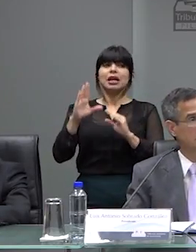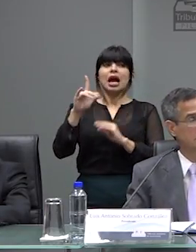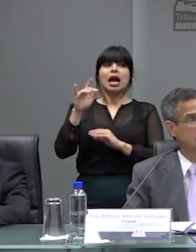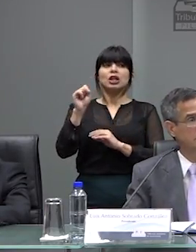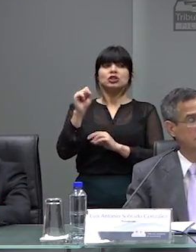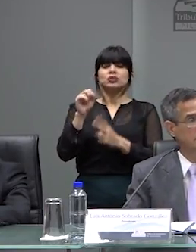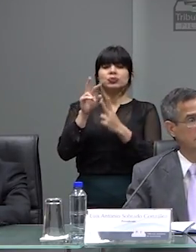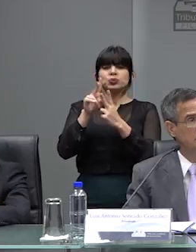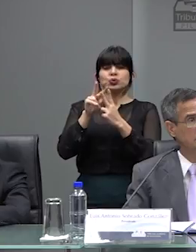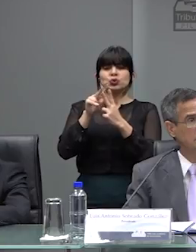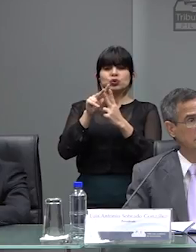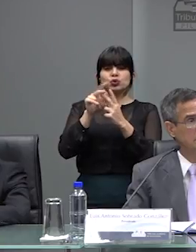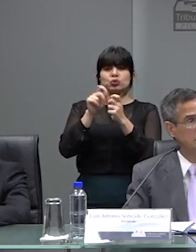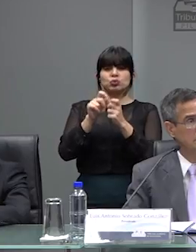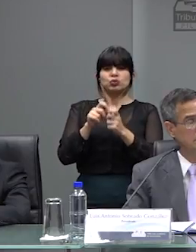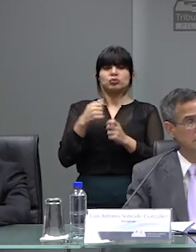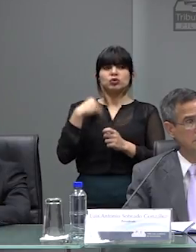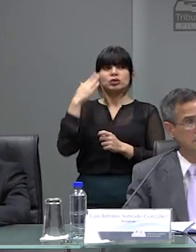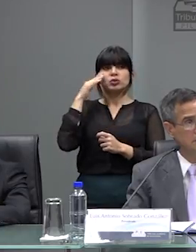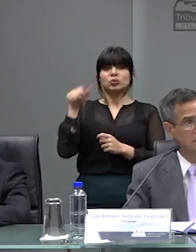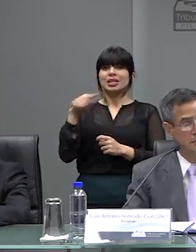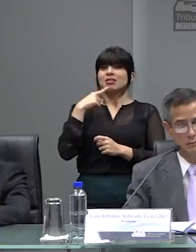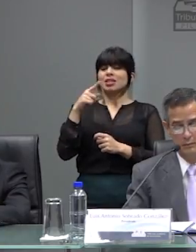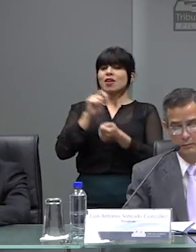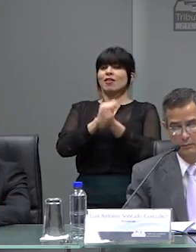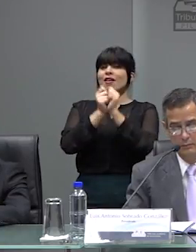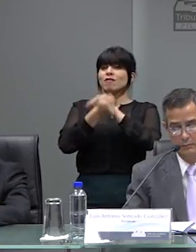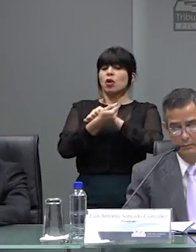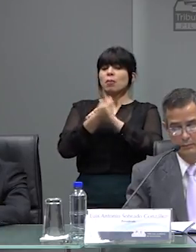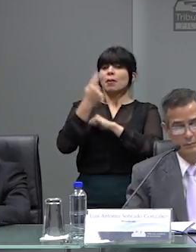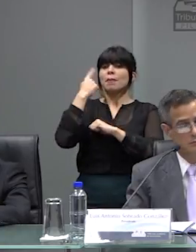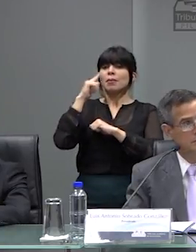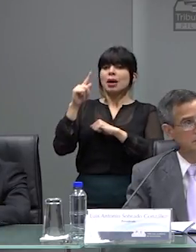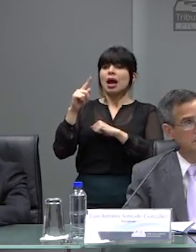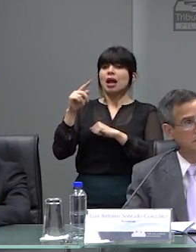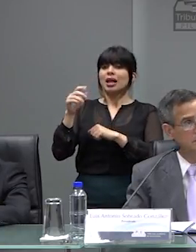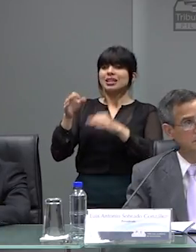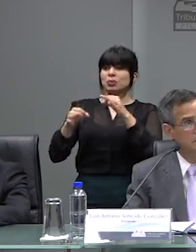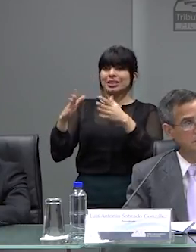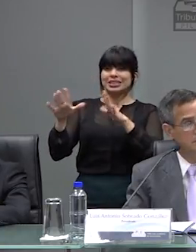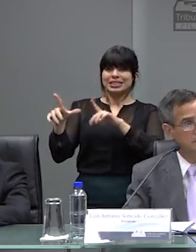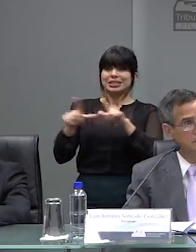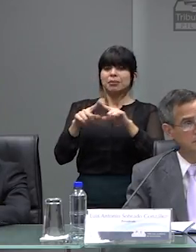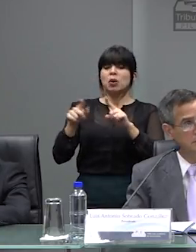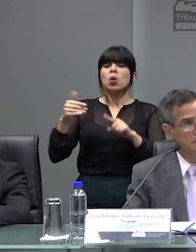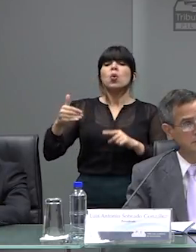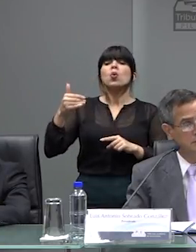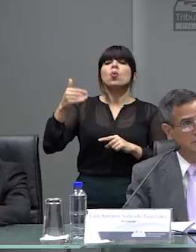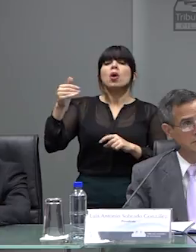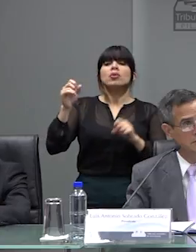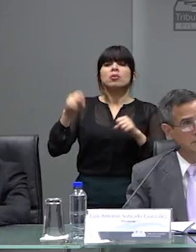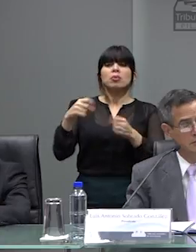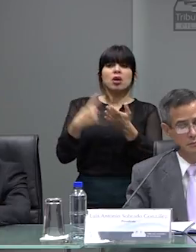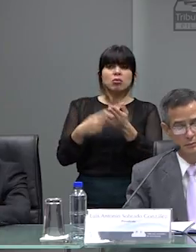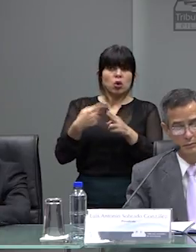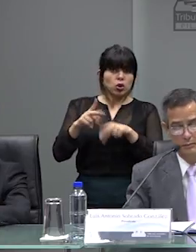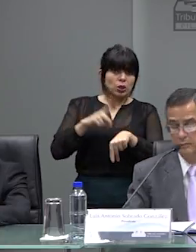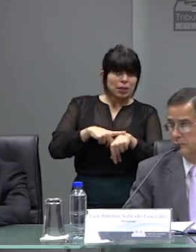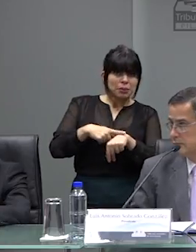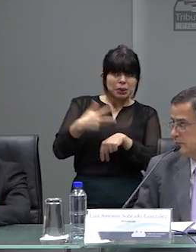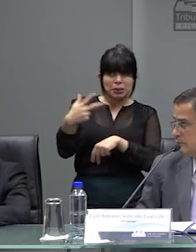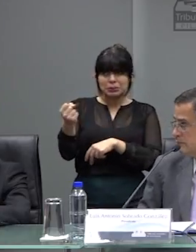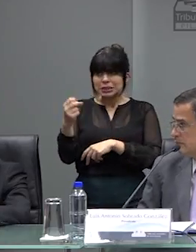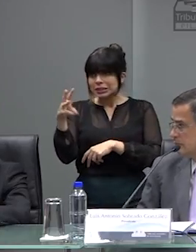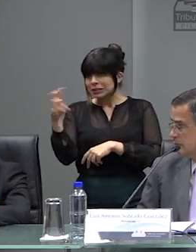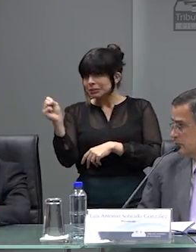2 detallitos. Yo sé que usted dijo que ya la reforma para cortar los tiempos en los tribunales está listo, pero ¿cuándo podríamos hablar? No sé, a corto plazo, 3 meses,